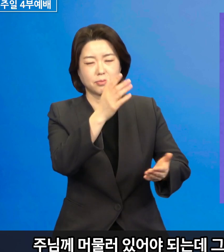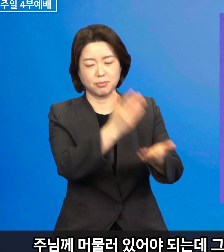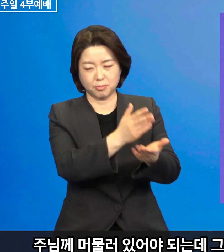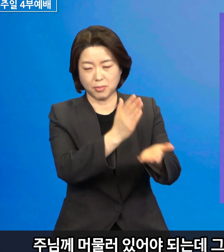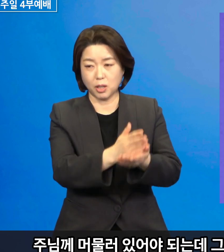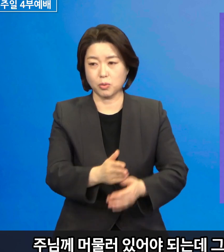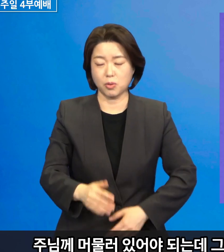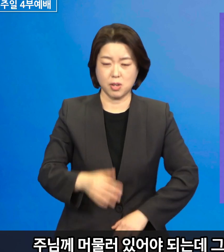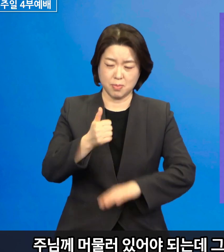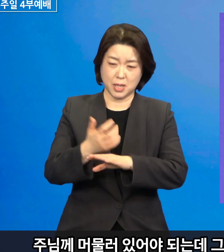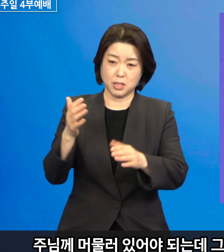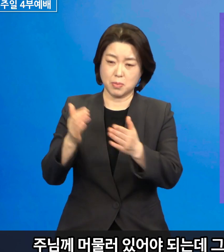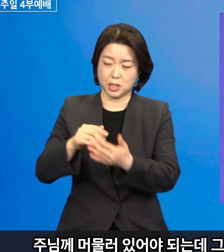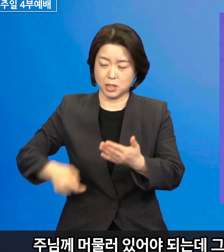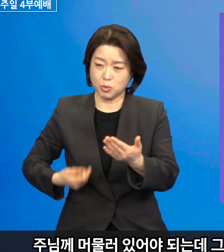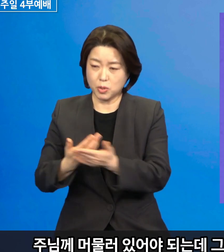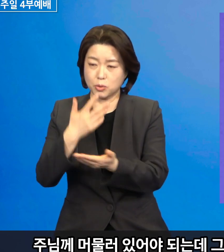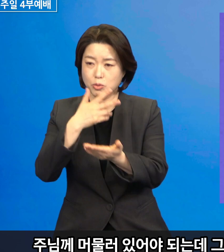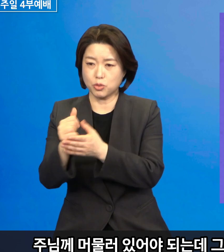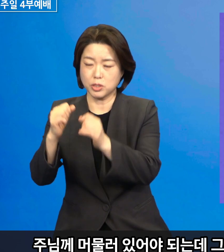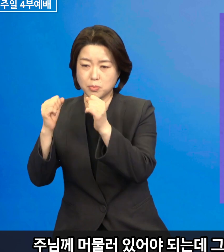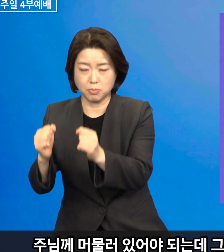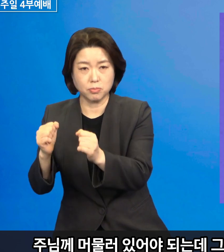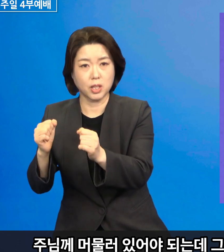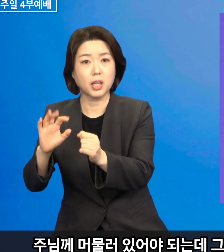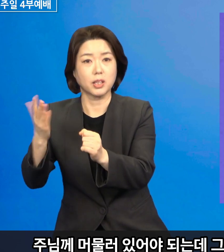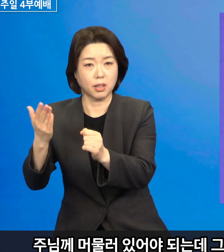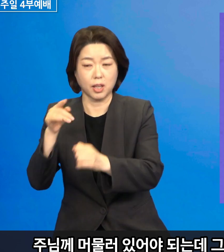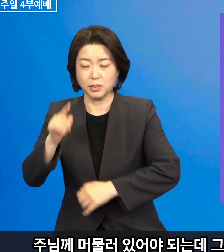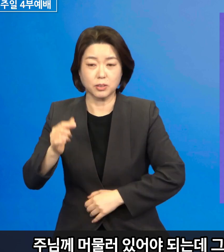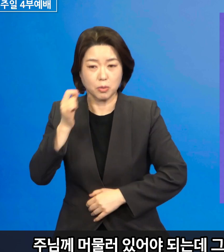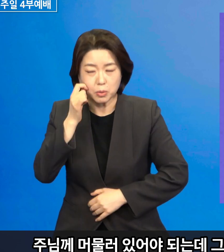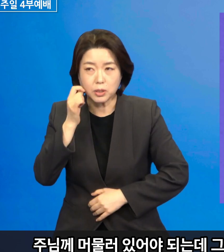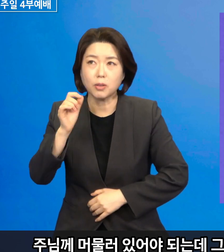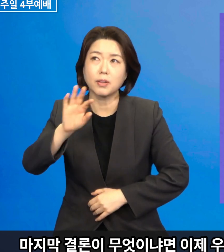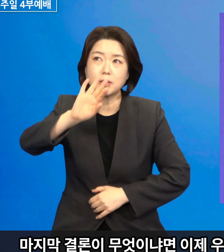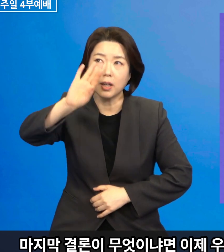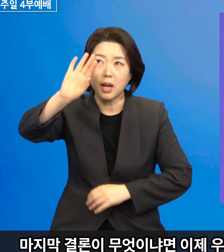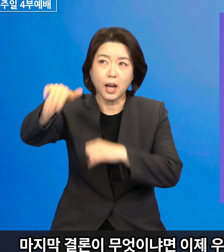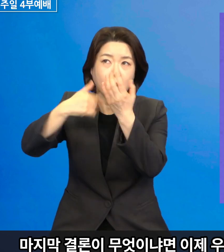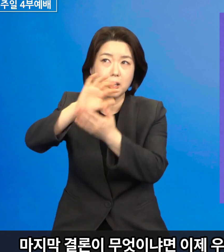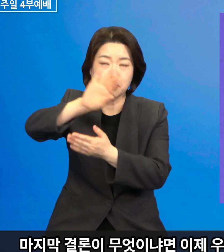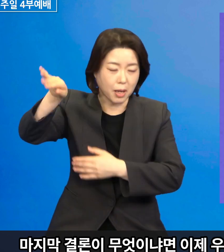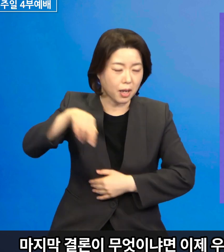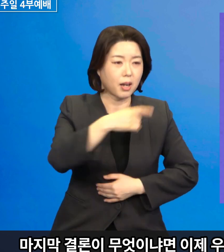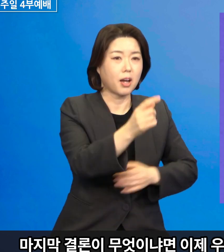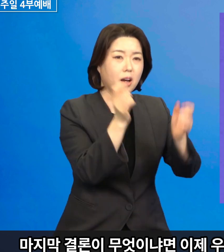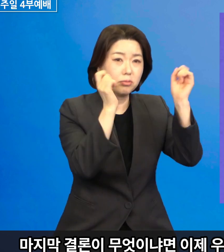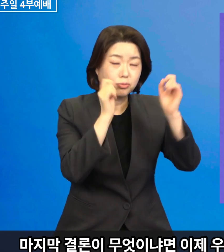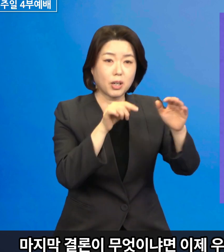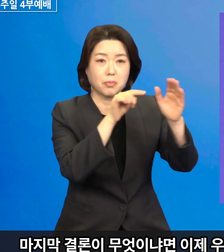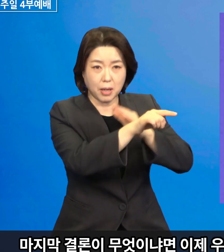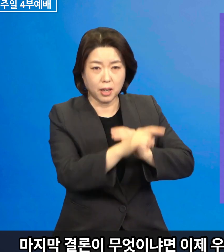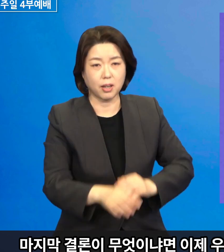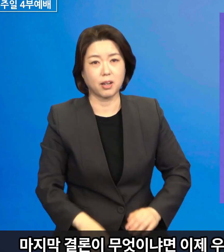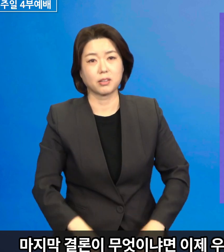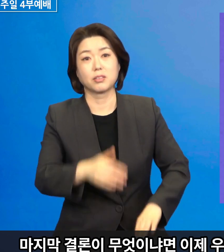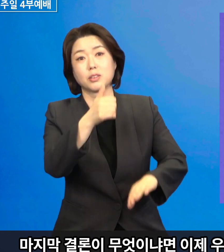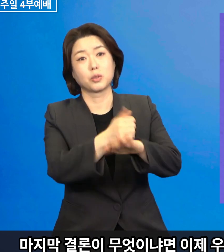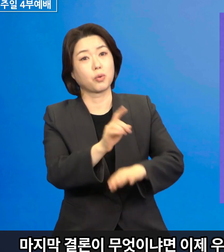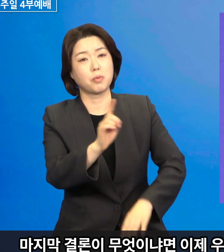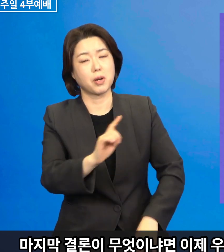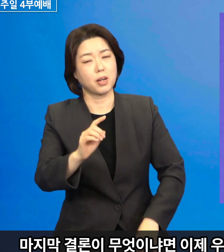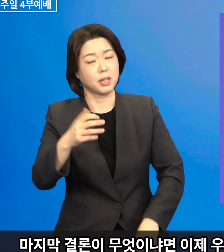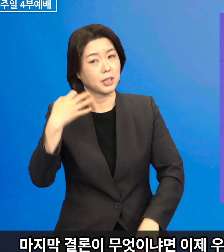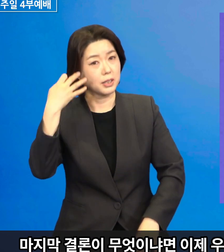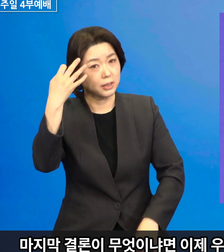회개하고 주님께 머물러 있어야 되는데 그걸 하지 못하고 무당을 찾아갔다가 그 마지막 결론이 무엇이냐면 이제 우리가 다다음 주에